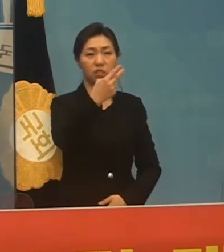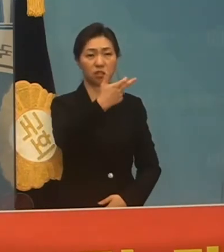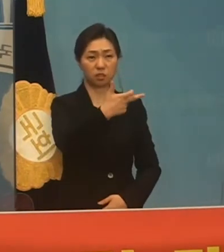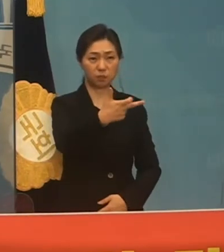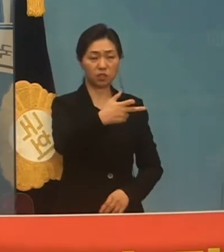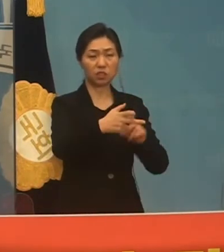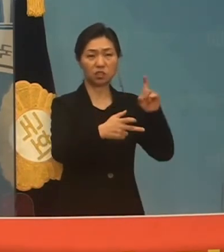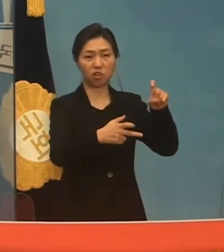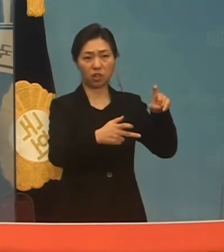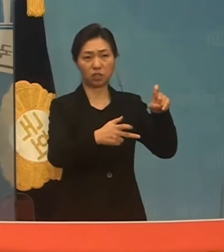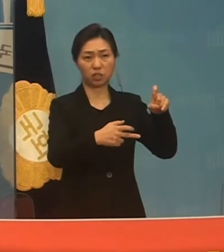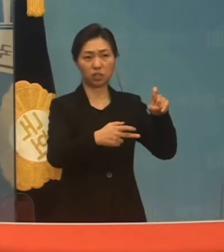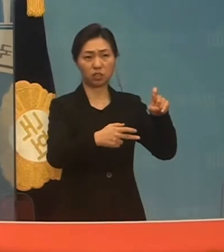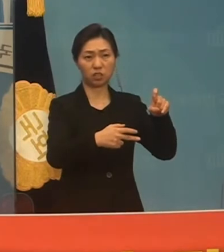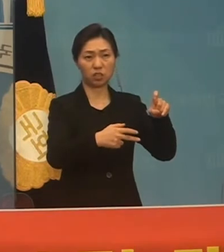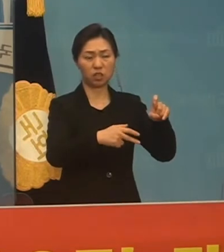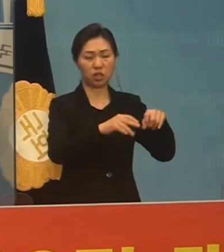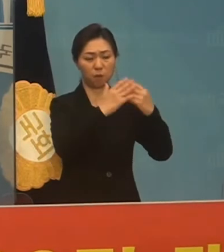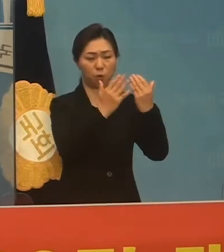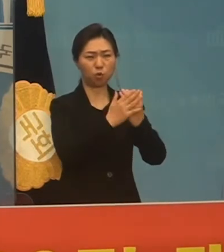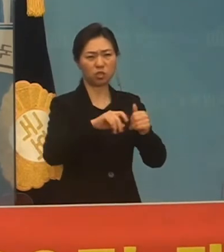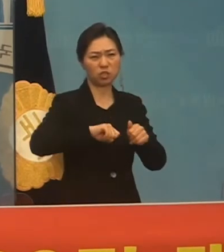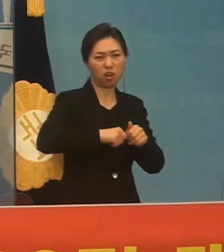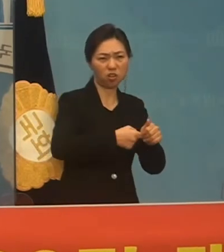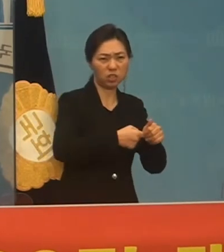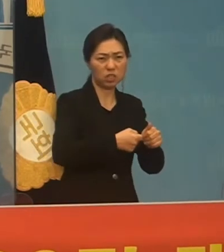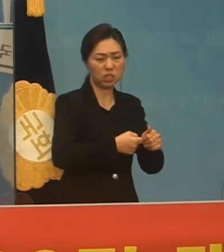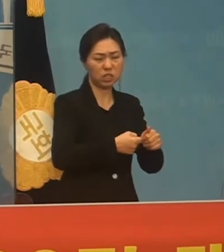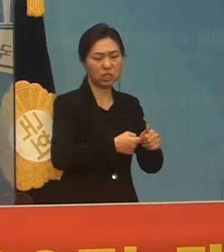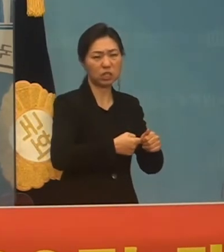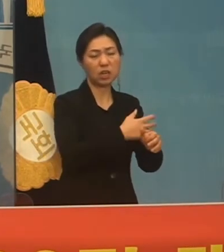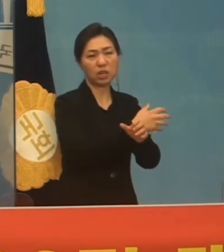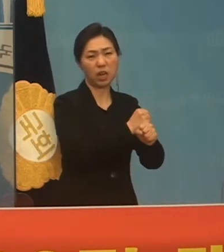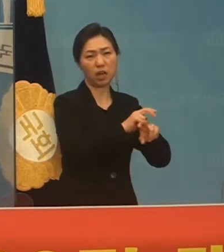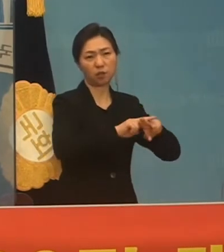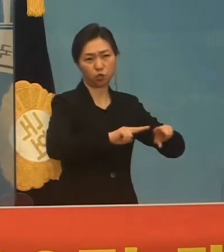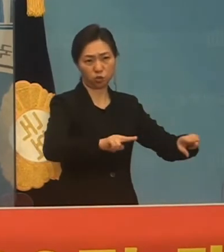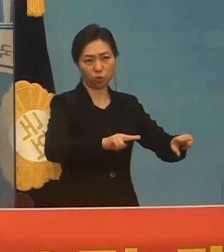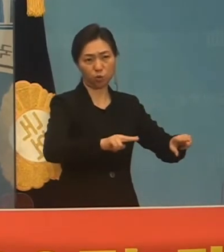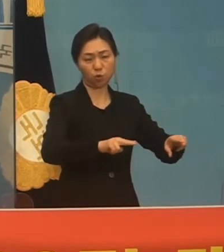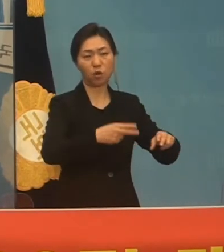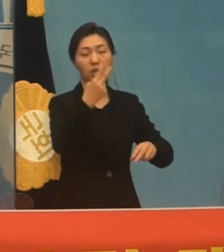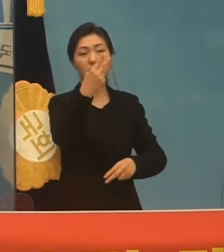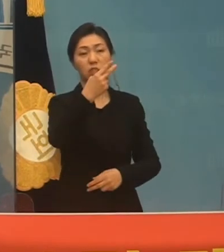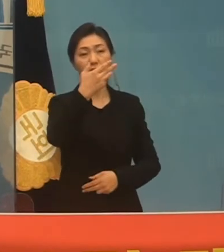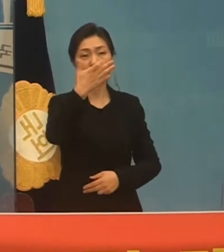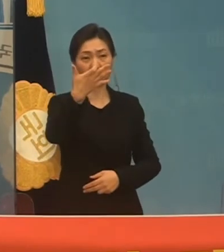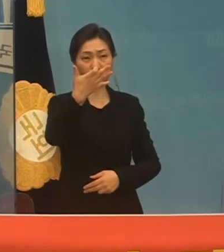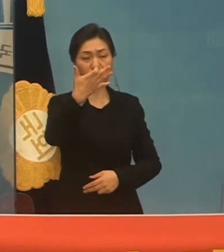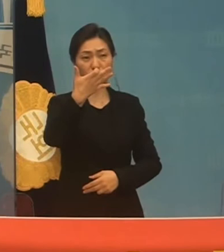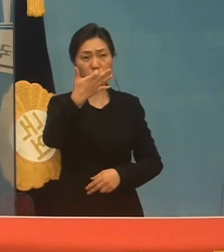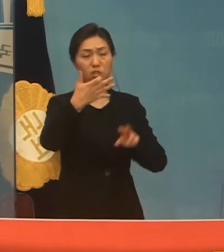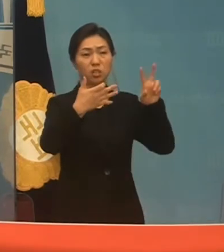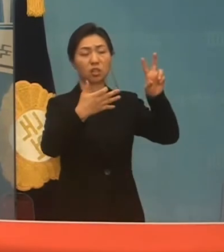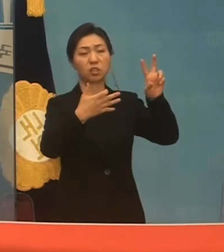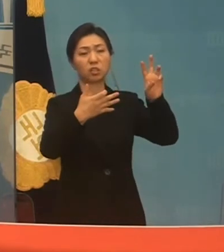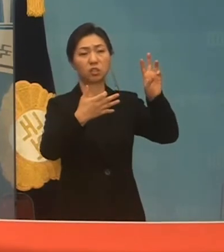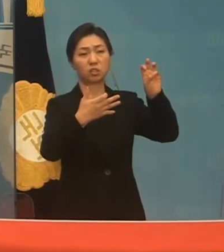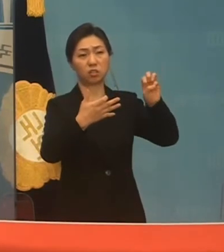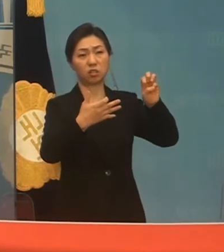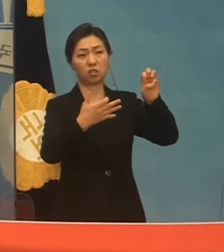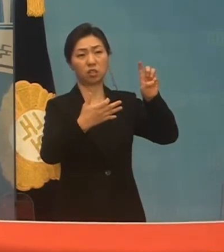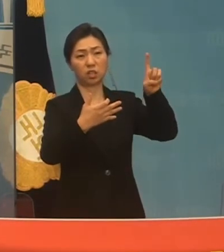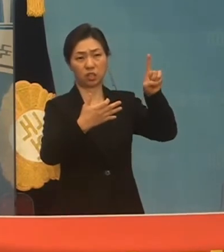2017년 11명 집단 강제 이직, 2019년 29명 집단 해고에 이어